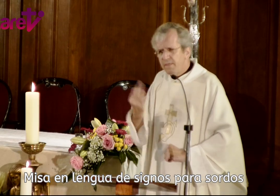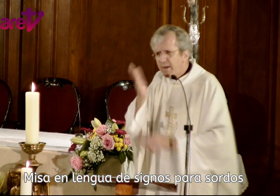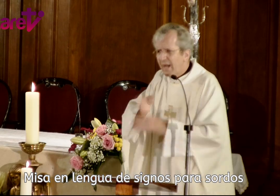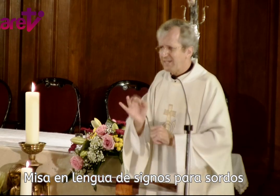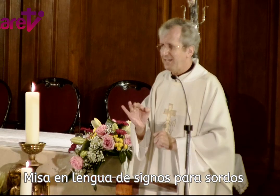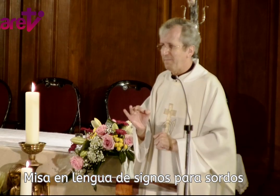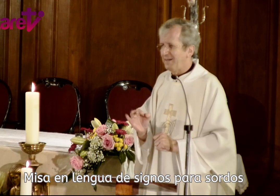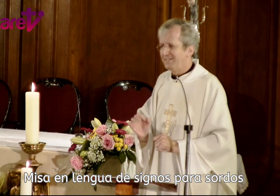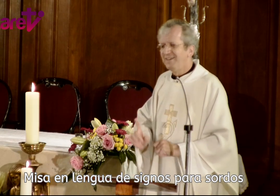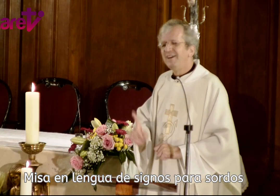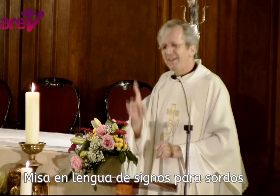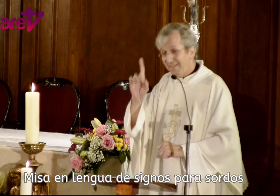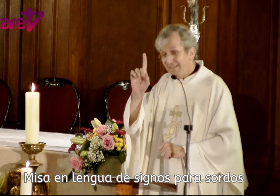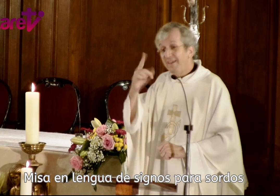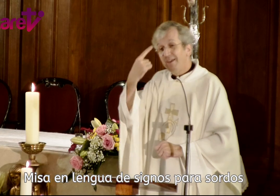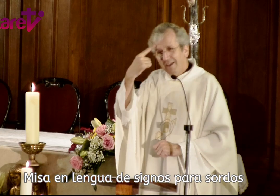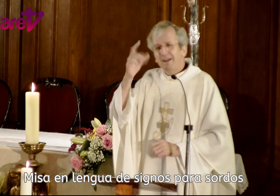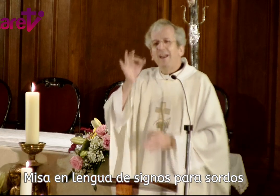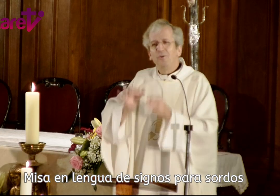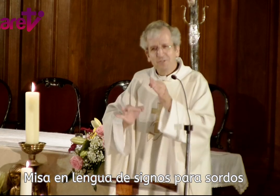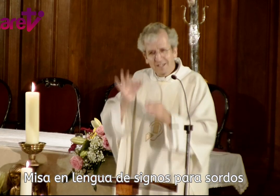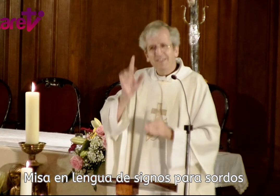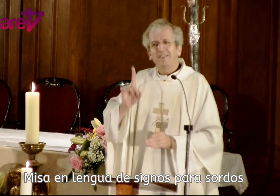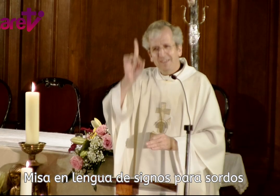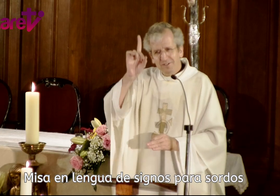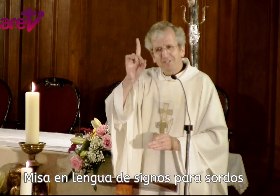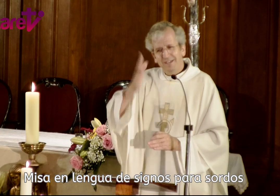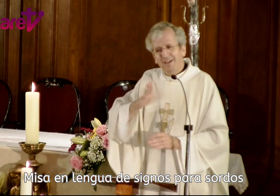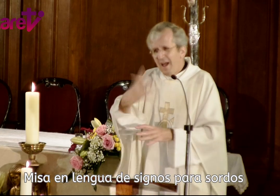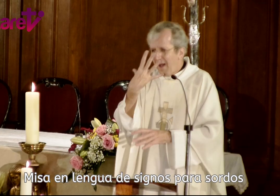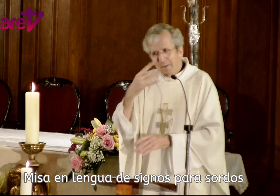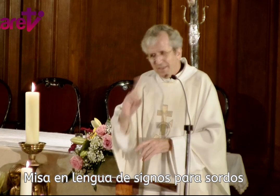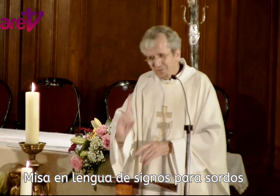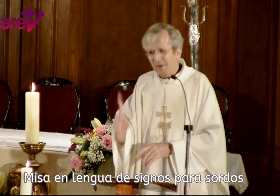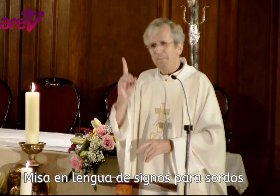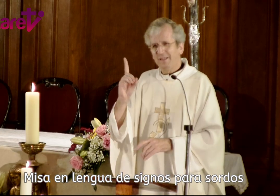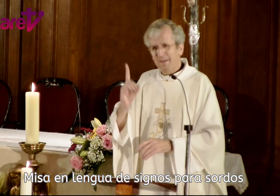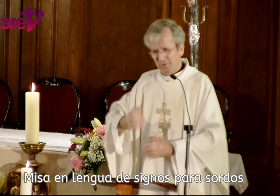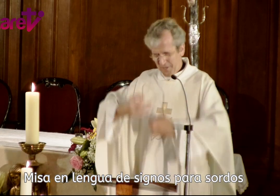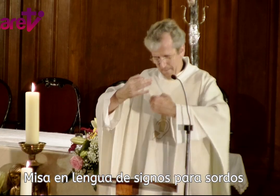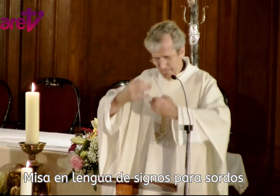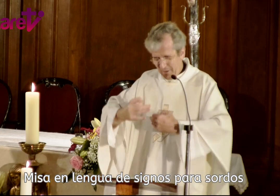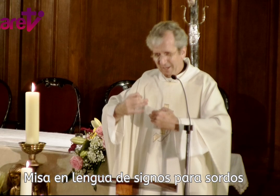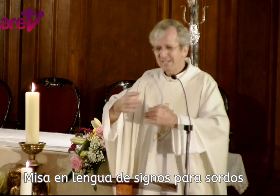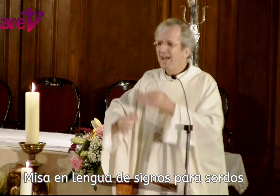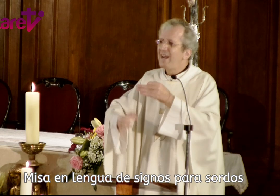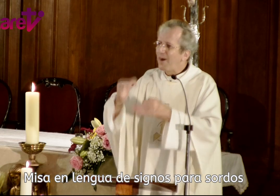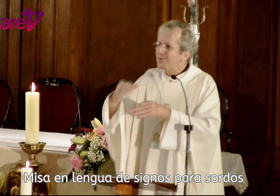debería castigar más. Y dice, la justicia de Dios, a veces no la comprendemos, pero es la